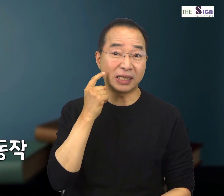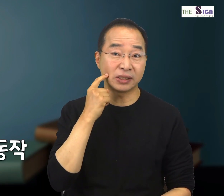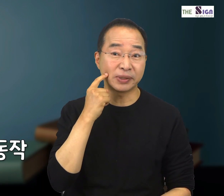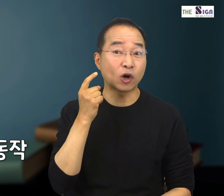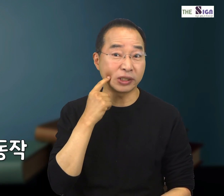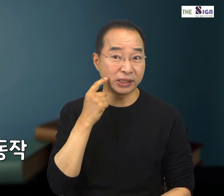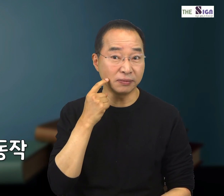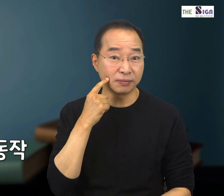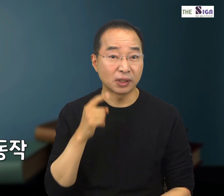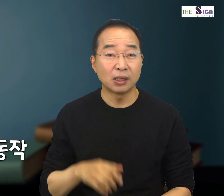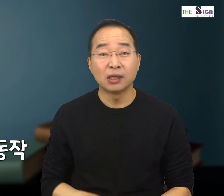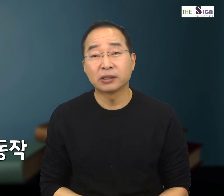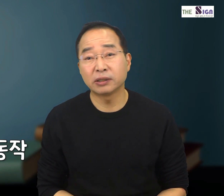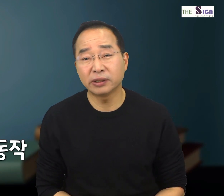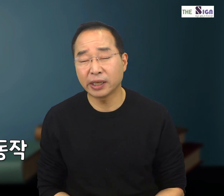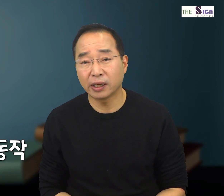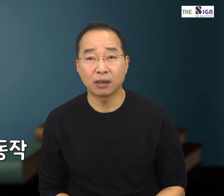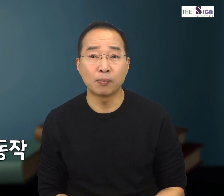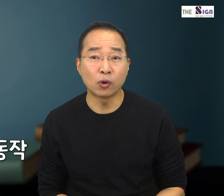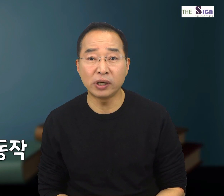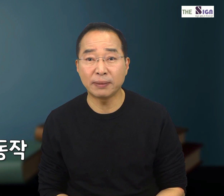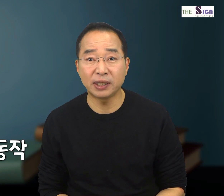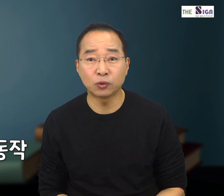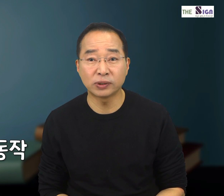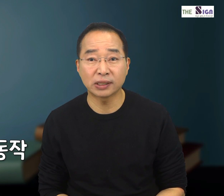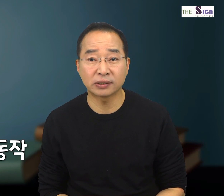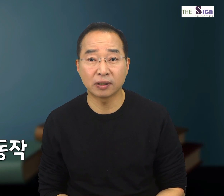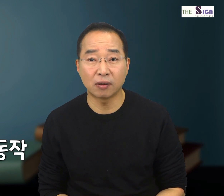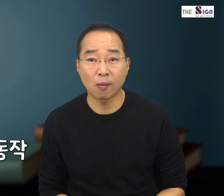씁니다. 거짓. 그런데 볼을 내미는 동작이 있어요.